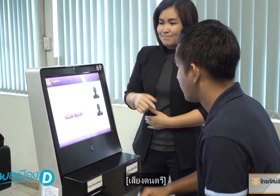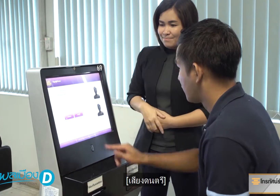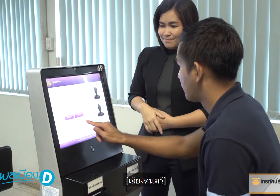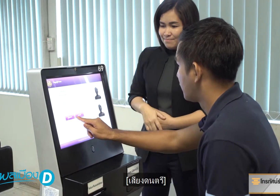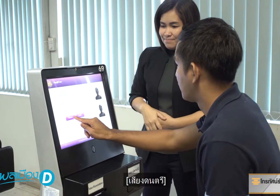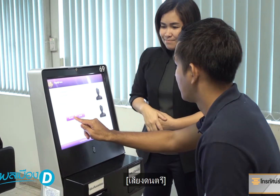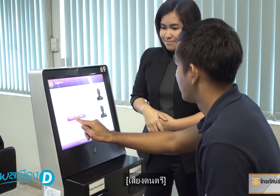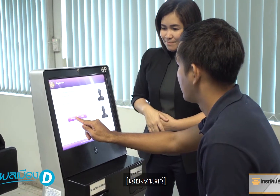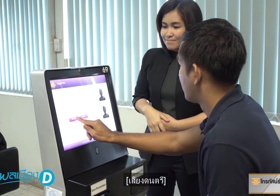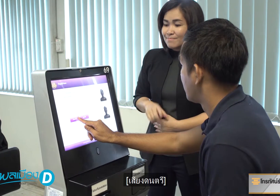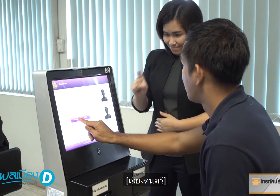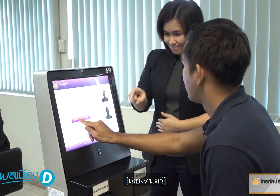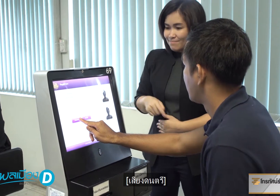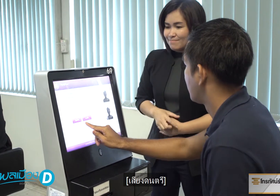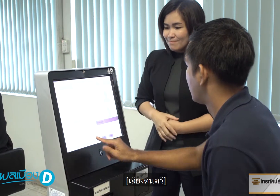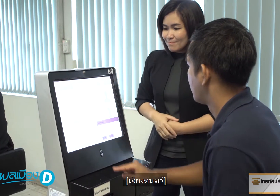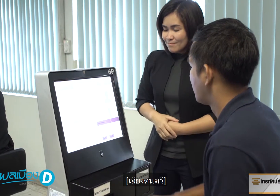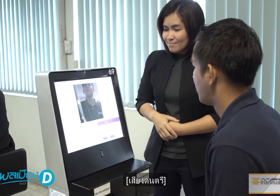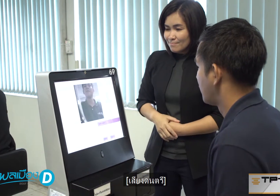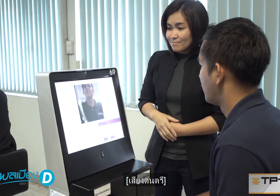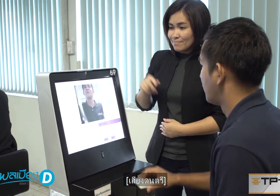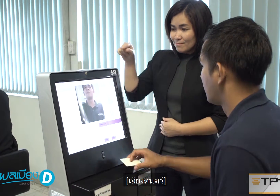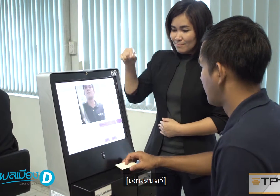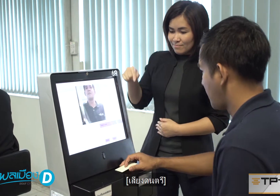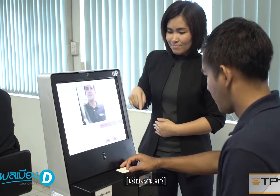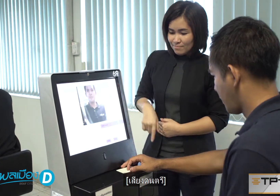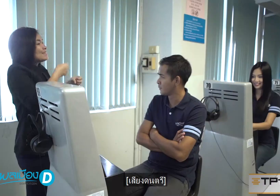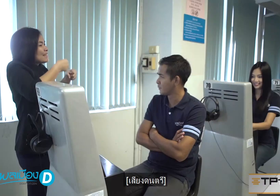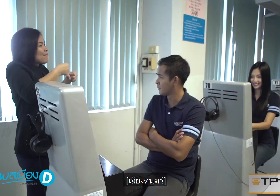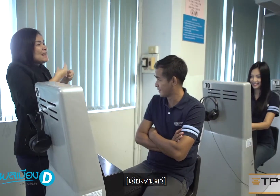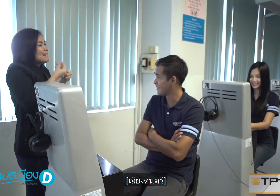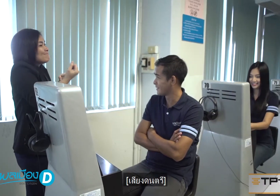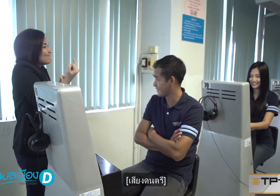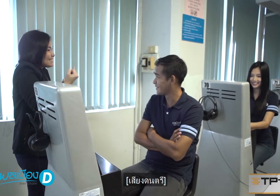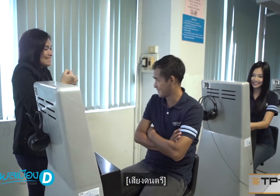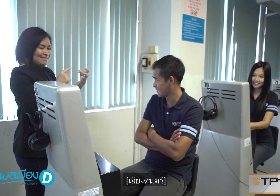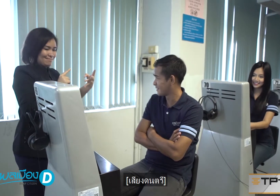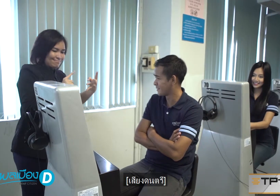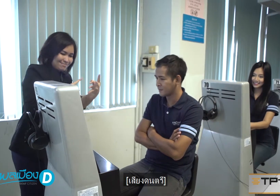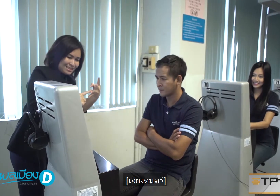Thank you.